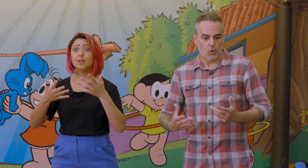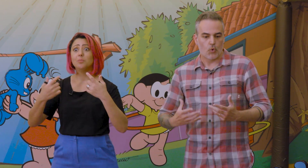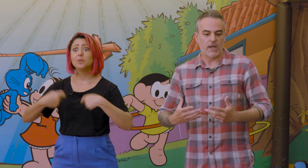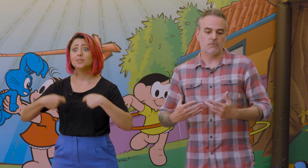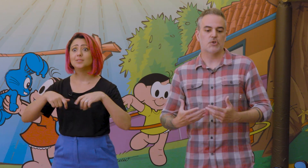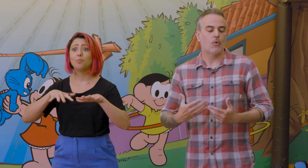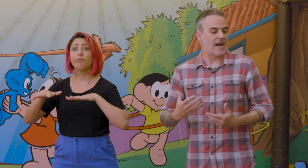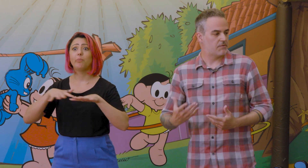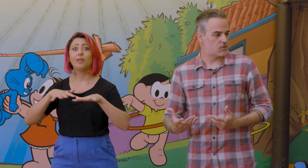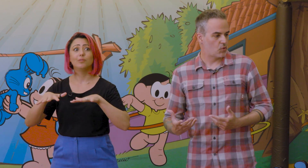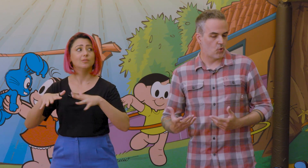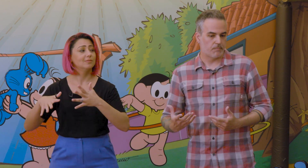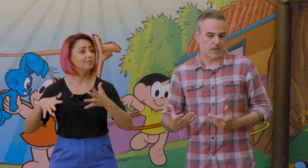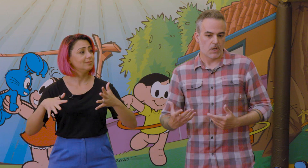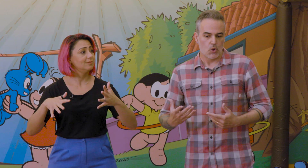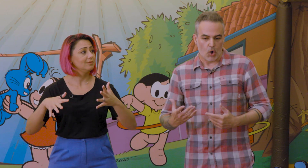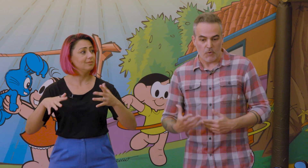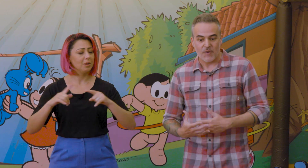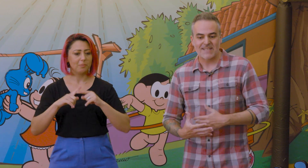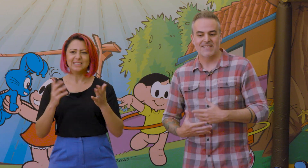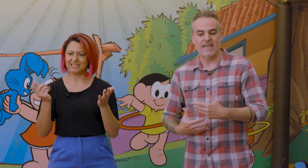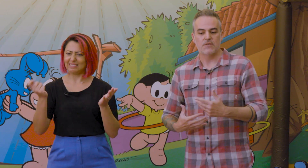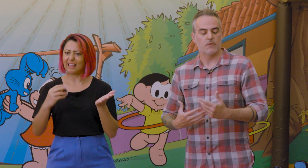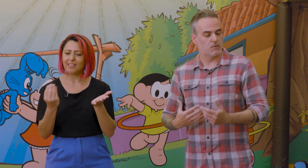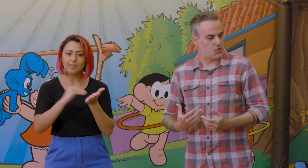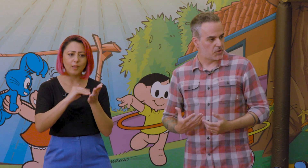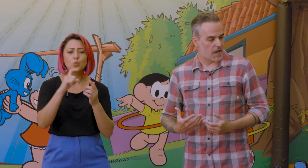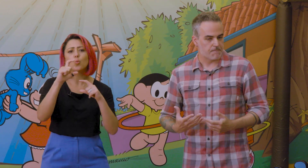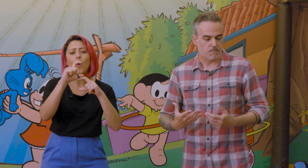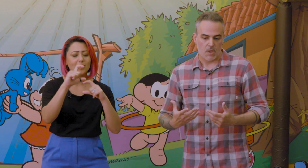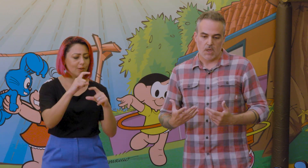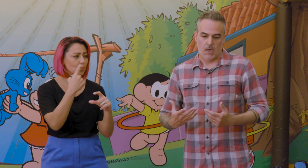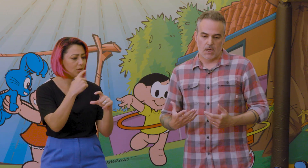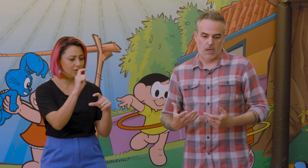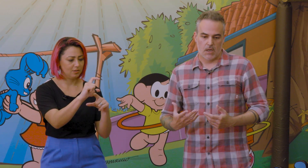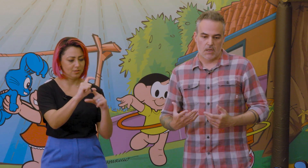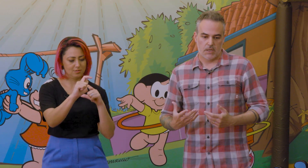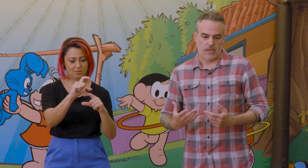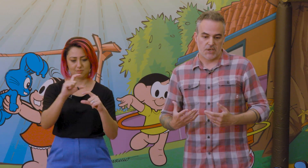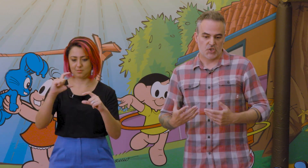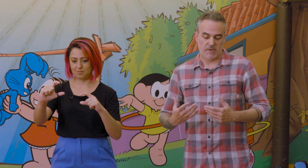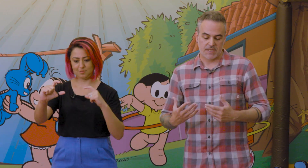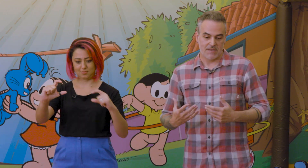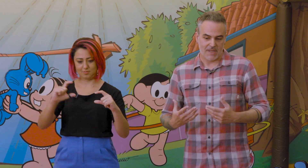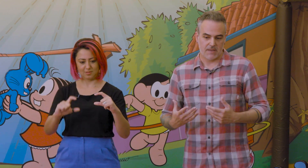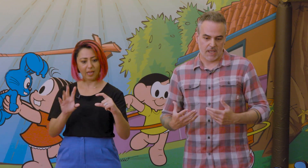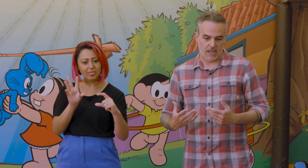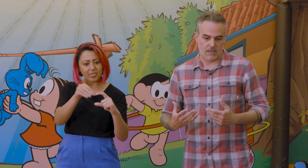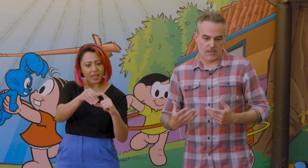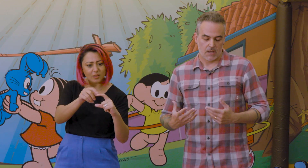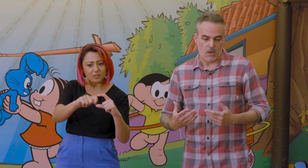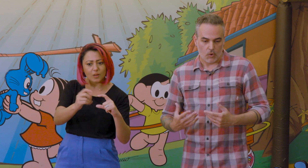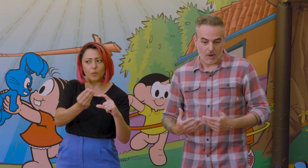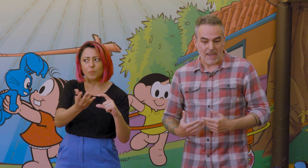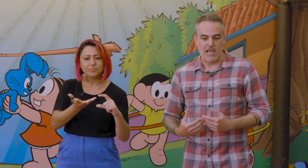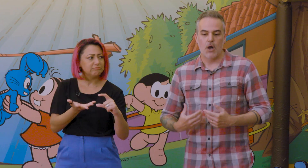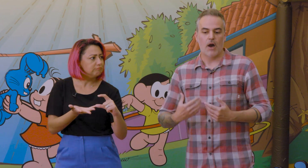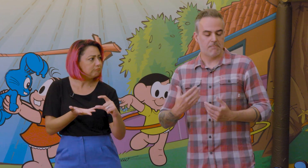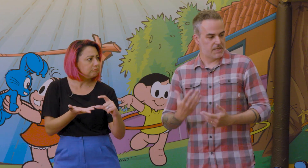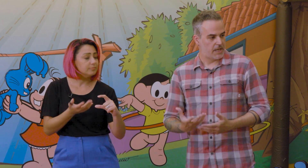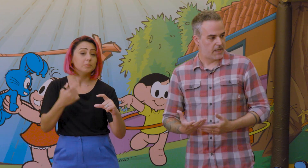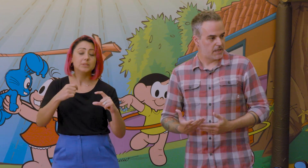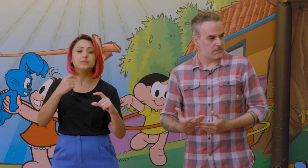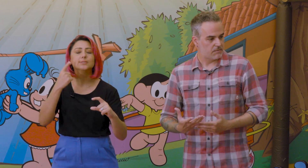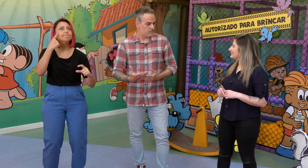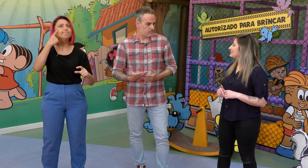movimento. O quanto de quadro isso ocupa? Como fazer isso funcionar? E aí a gente precisa entender qual a